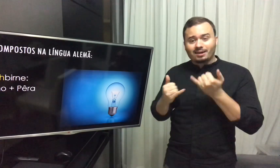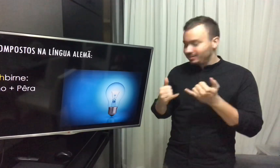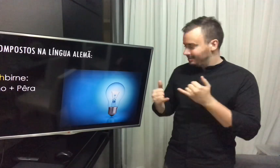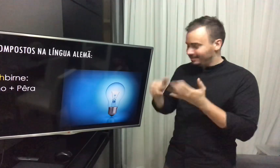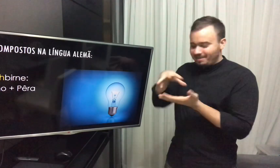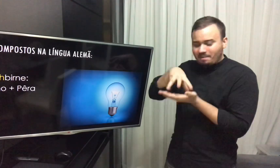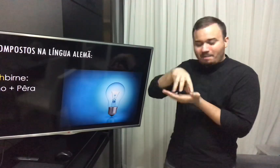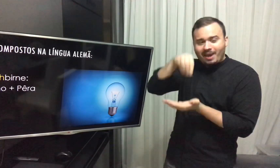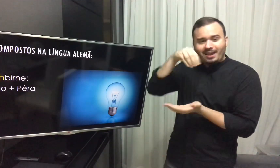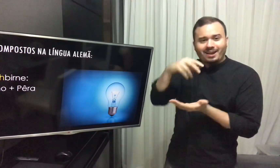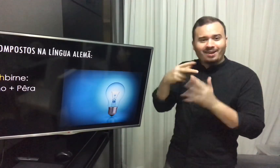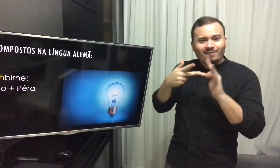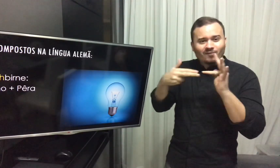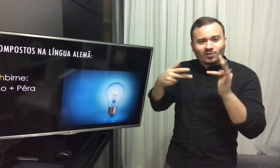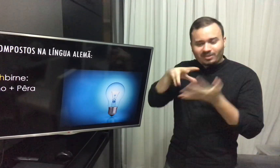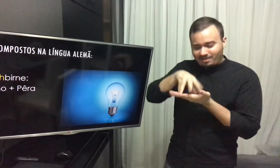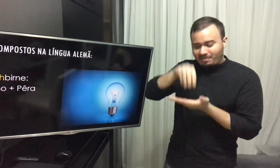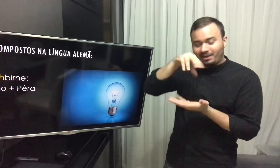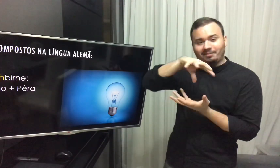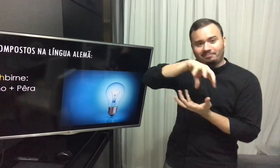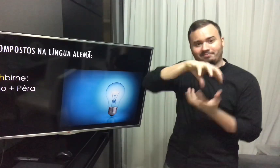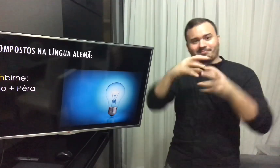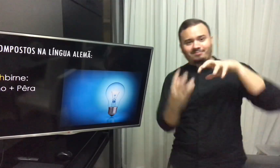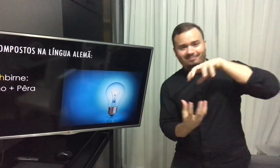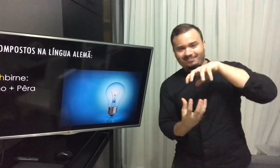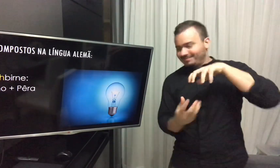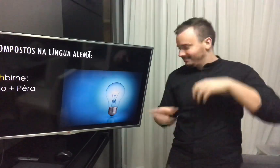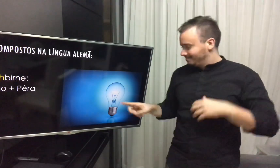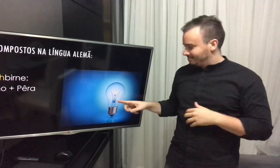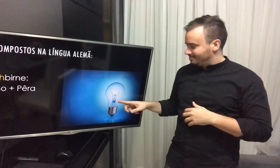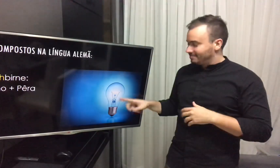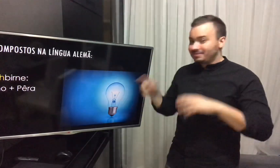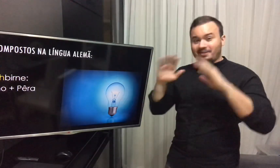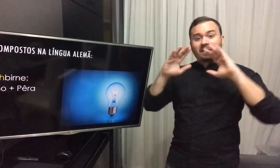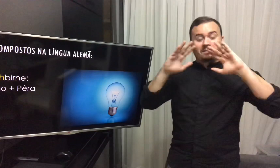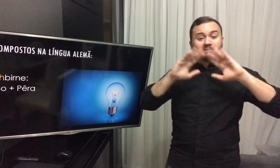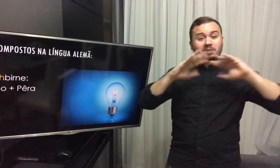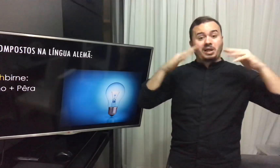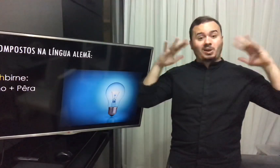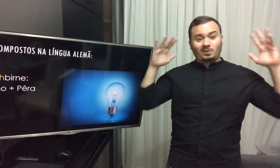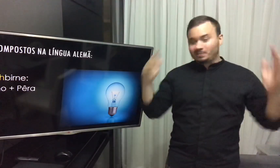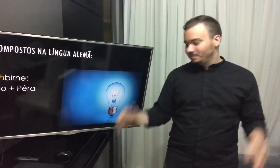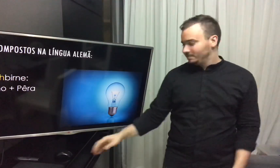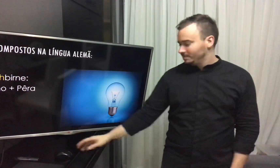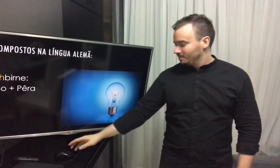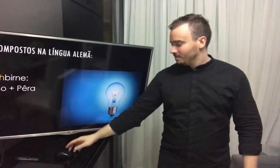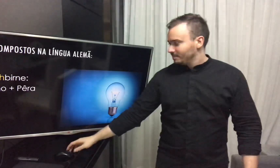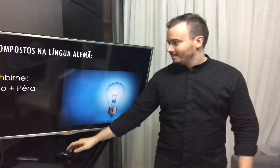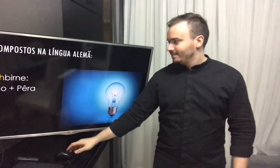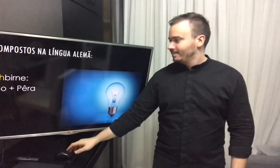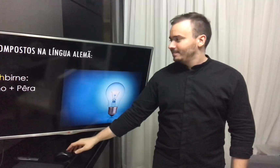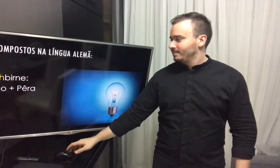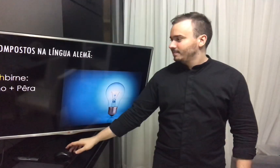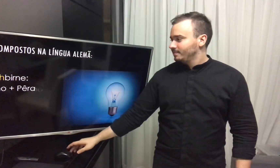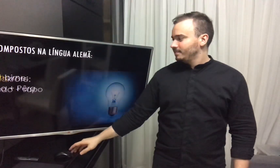E é bastante semelhante à forma da fruta, ela estando de cabeça para baixo, digamos assim. Uma pera que